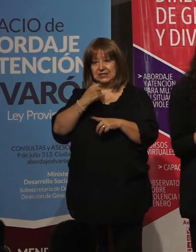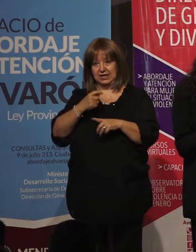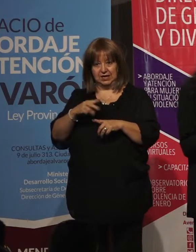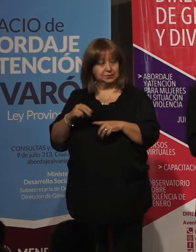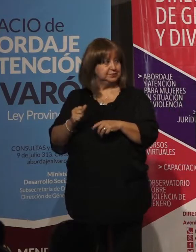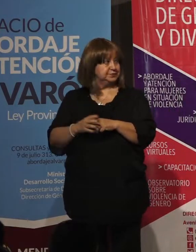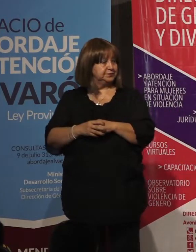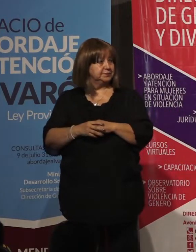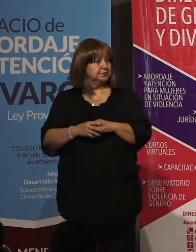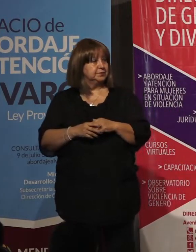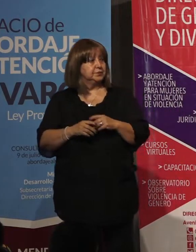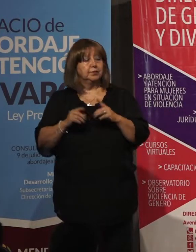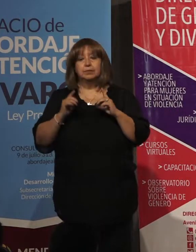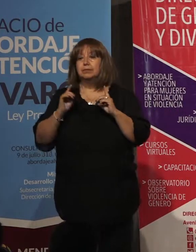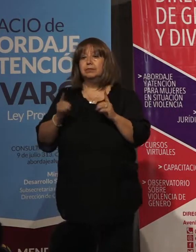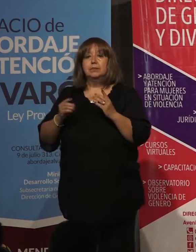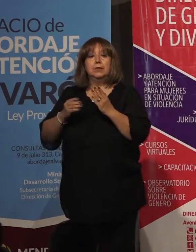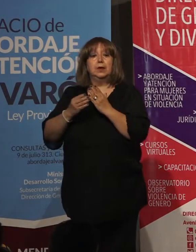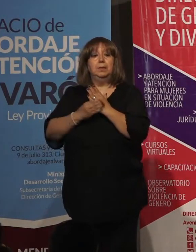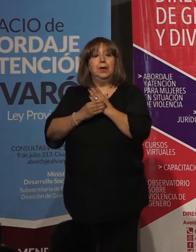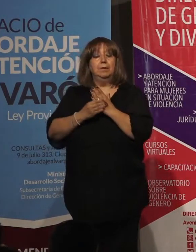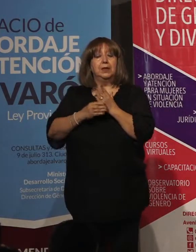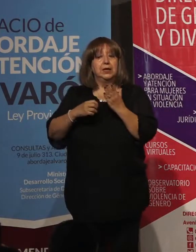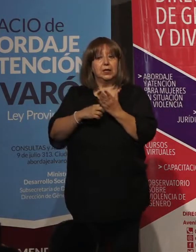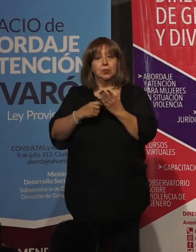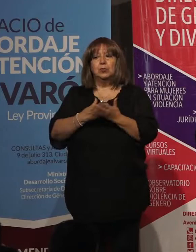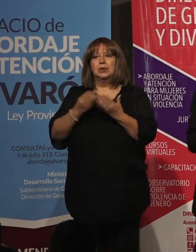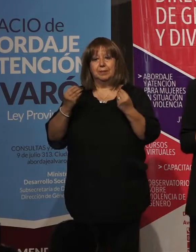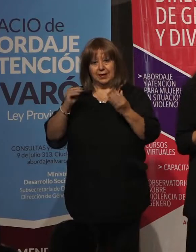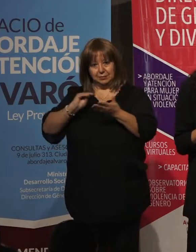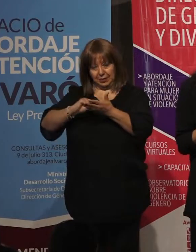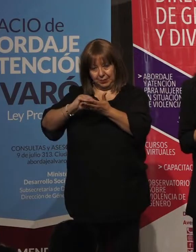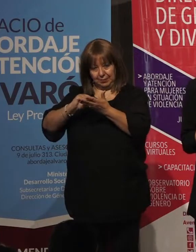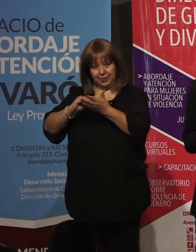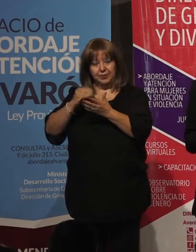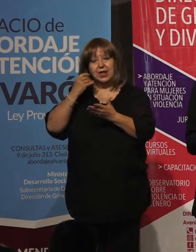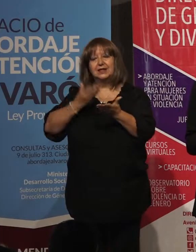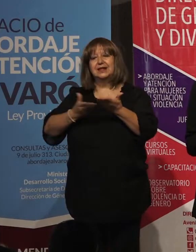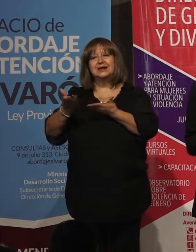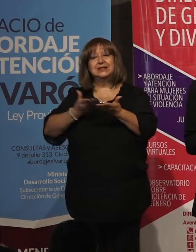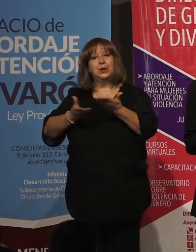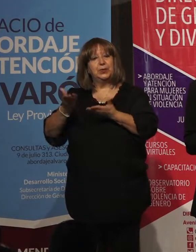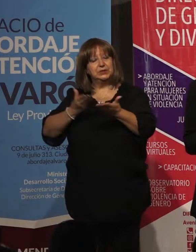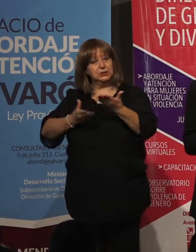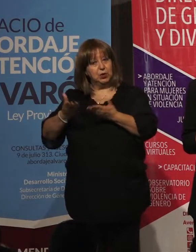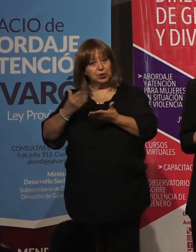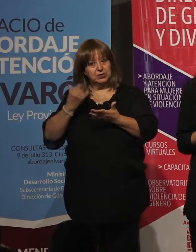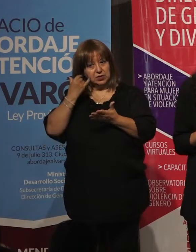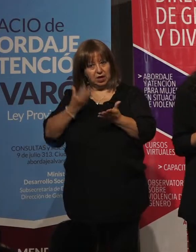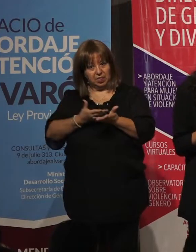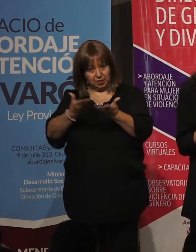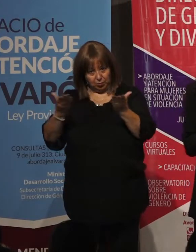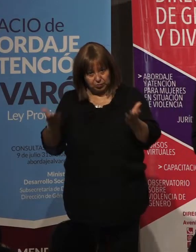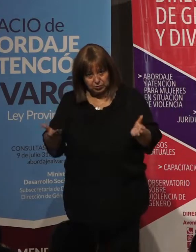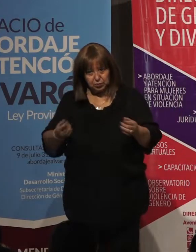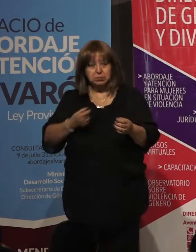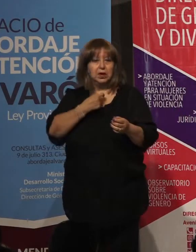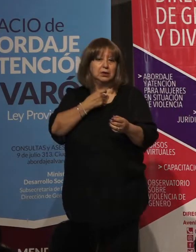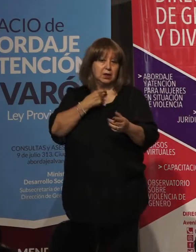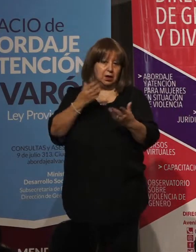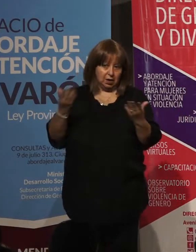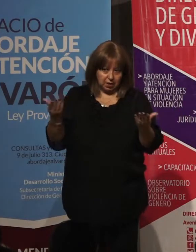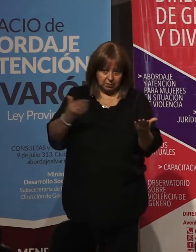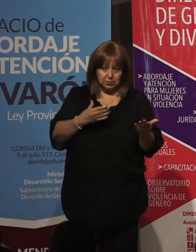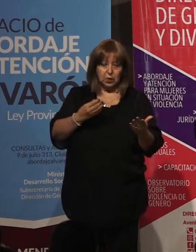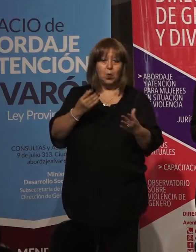Bien, ¿qué más ha hecho el Ministerio Público Fiscal? ¿Sí? Tenemos al servicio o a disposición de cualquier víctima de violencia